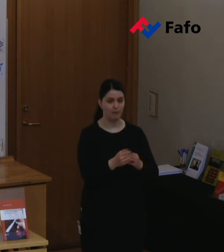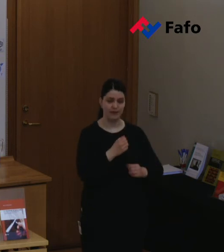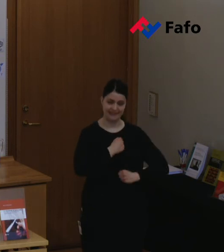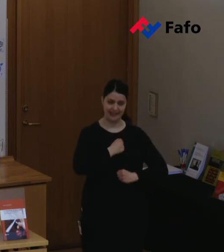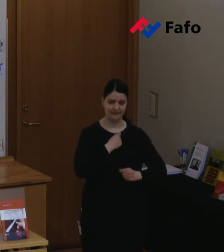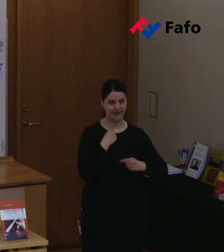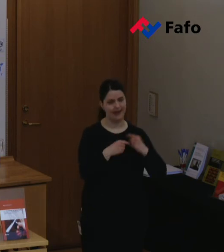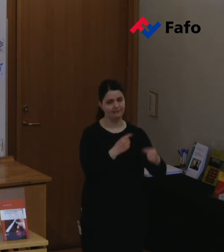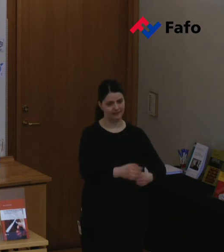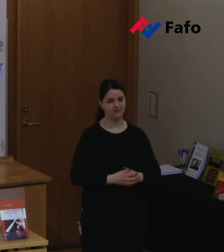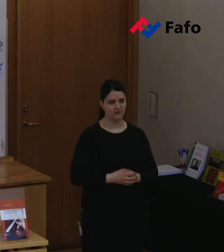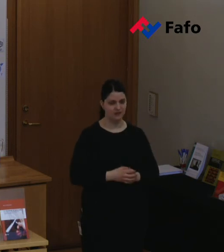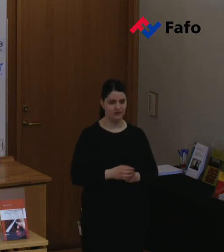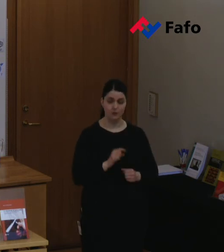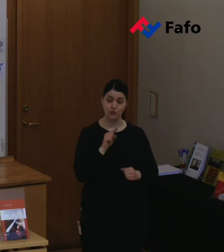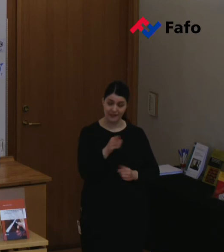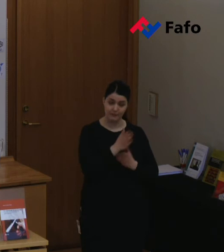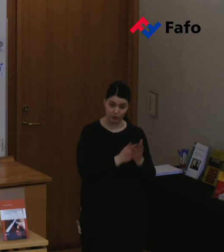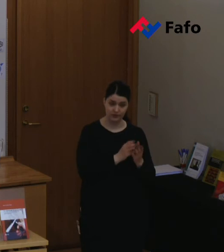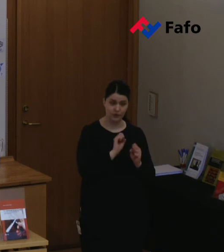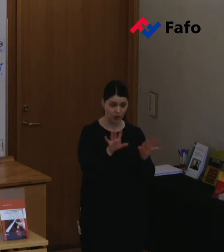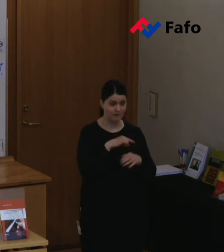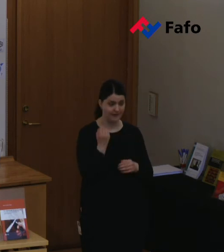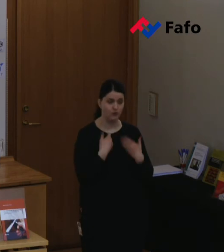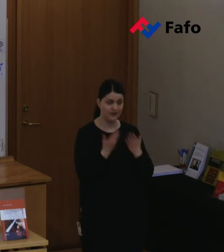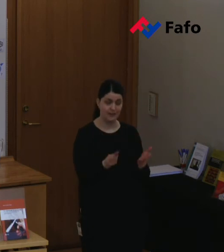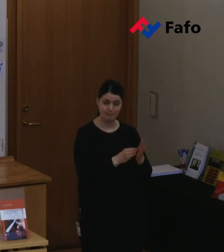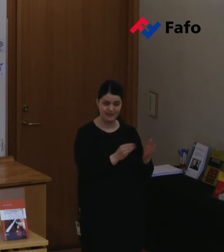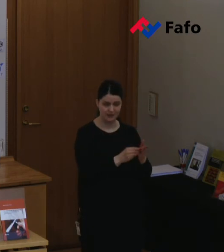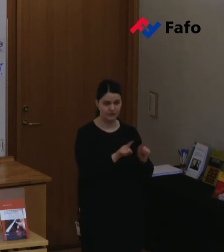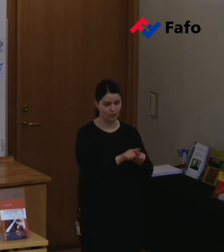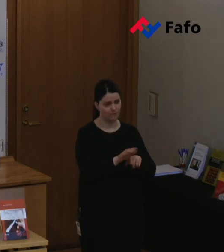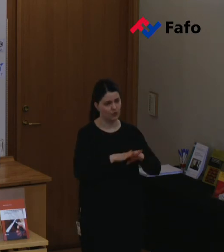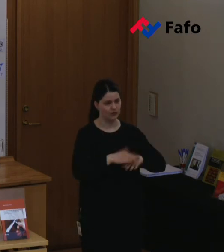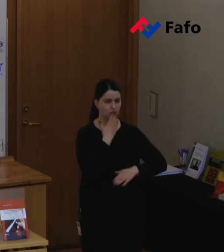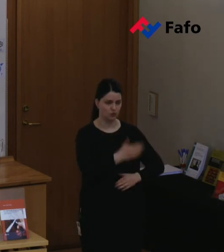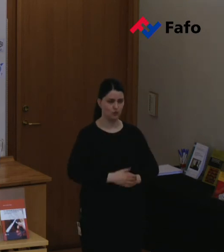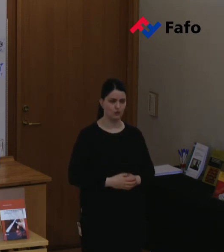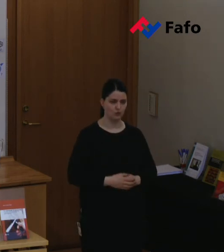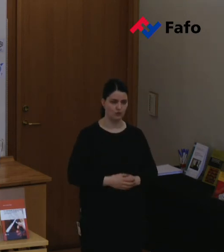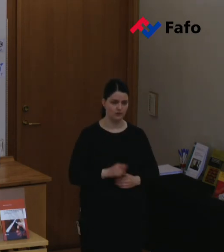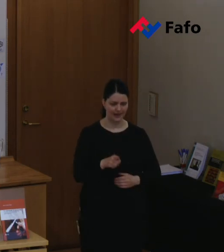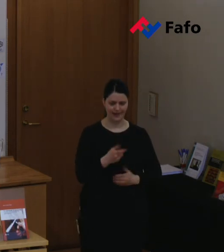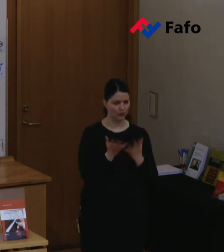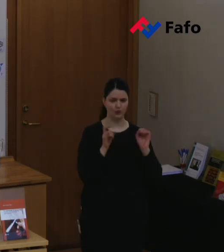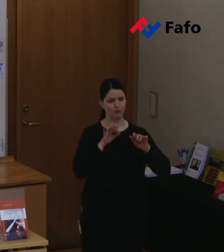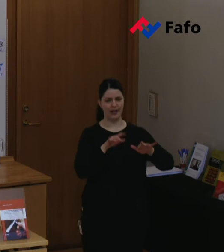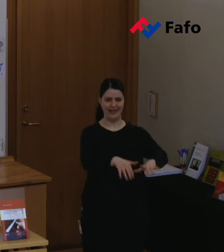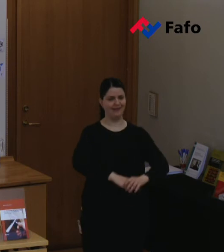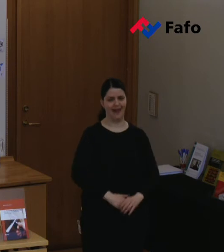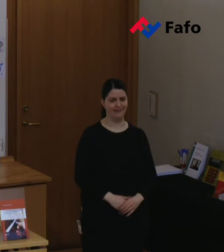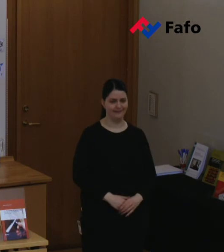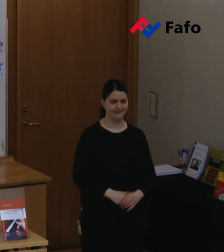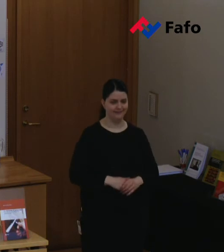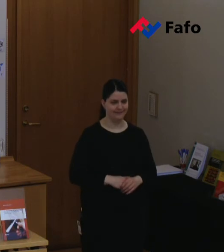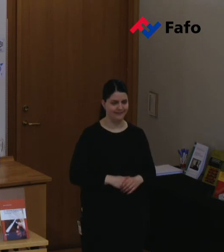måten vi klarer å gi bistand som oppleves som god bistand. Og det her ikke noe hokus pokus.